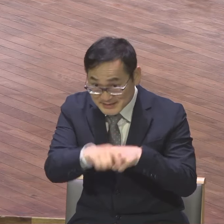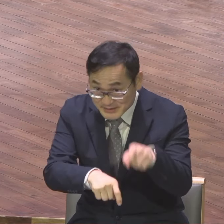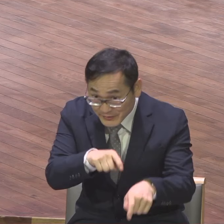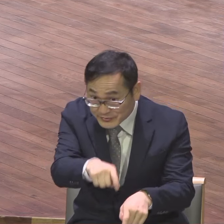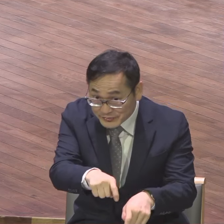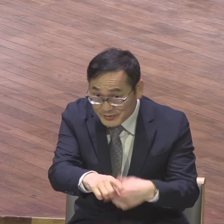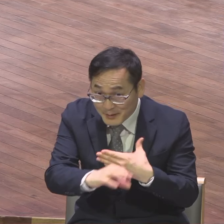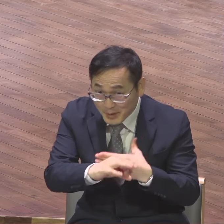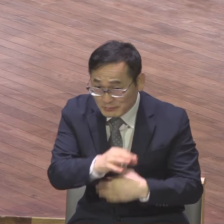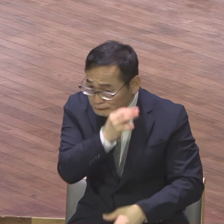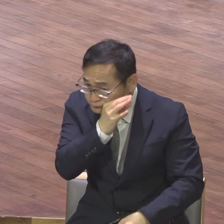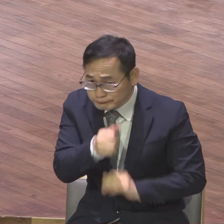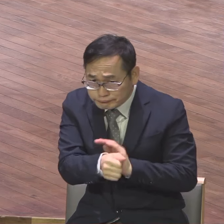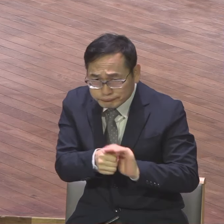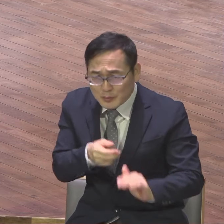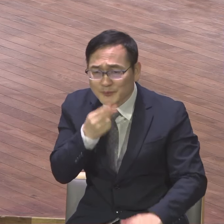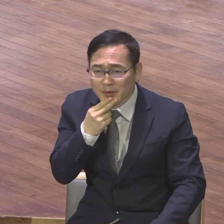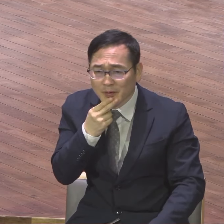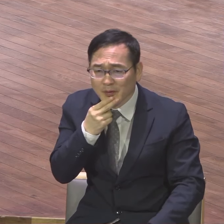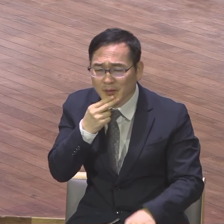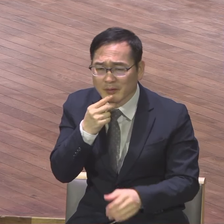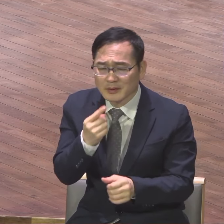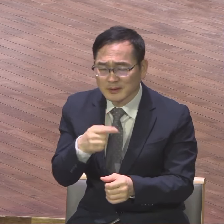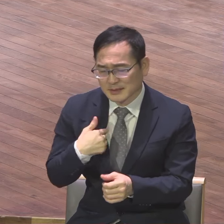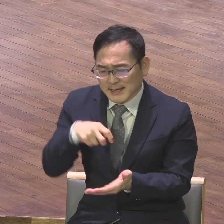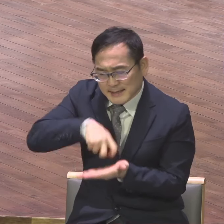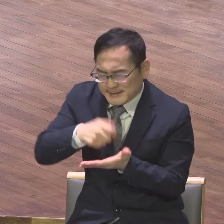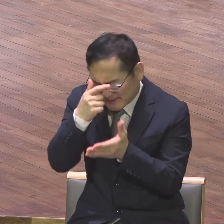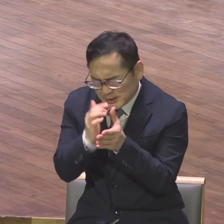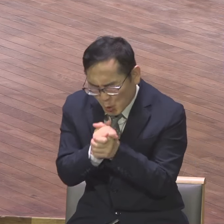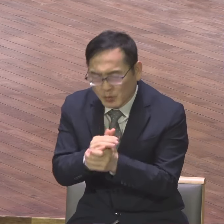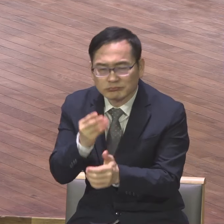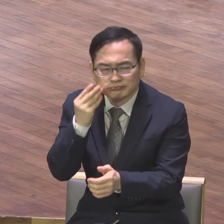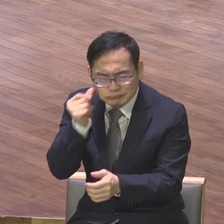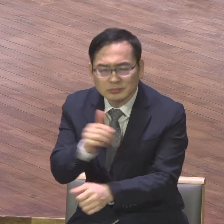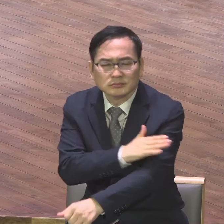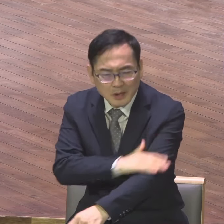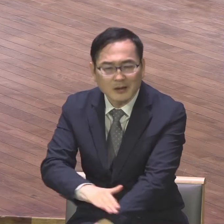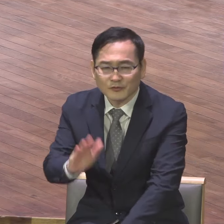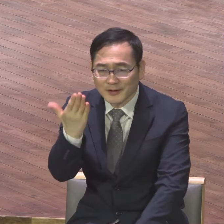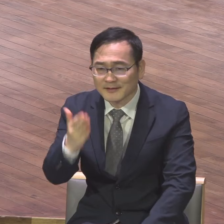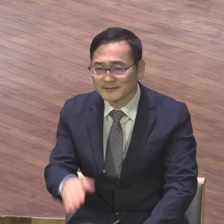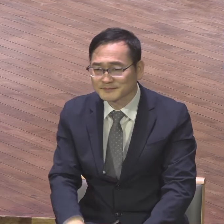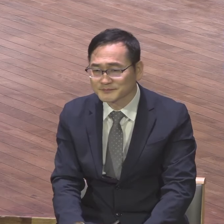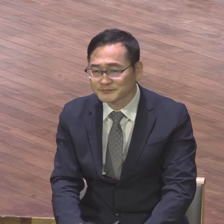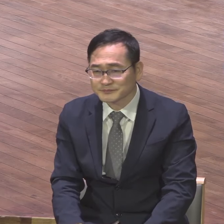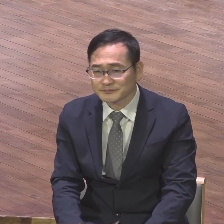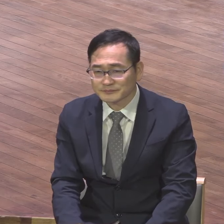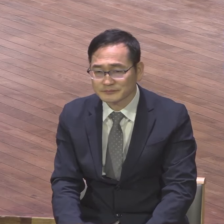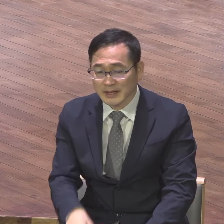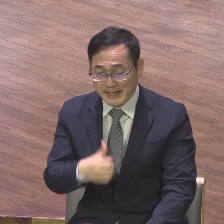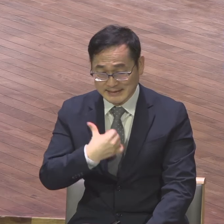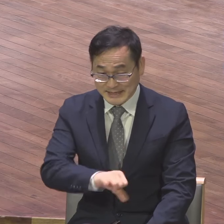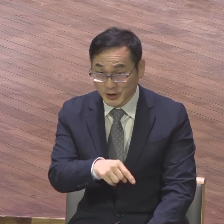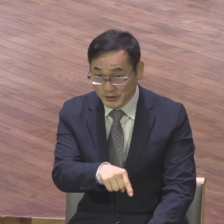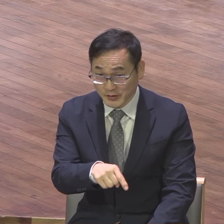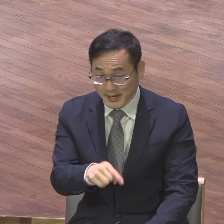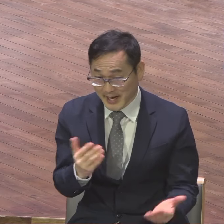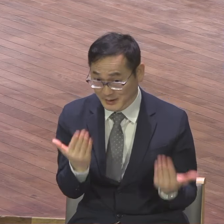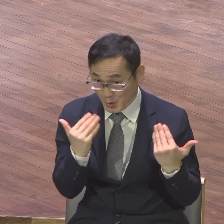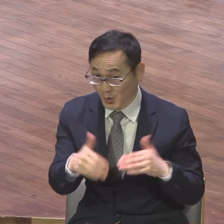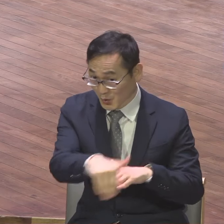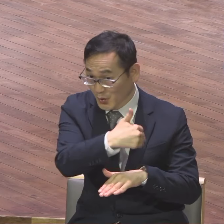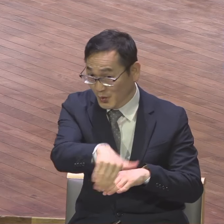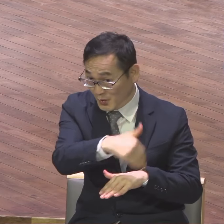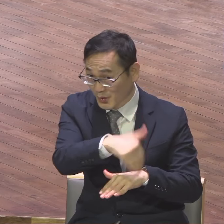되면 기도하는 자세도 달라진다는 모습입니다. 쉽게 생각을 해보면요, 자녀들이 학교 가자 학교 가잖아요.